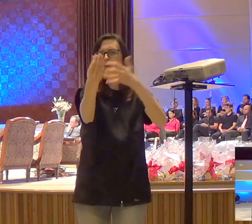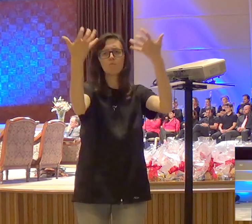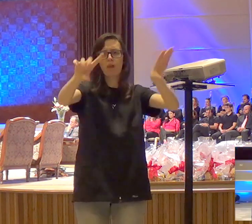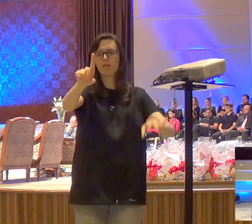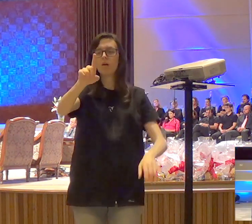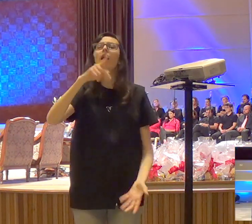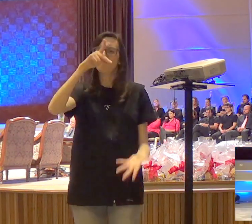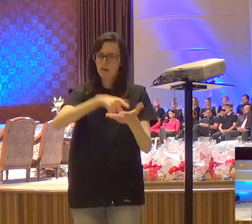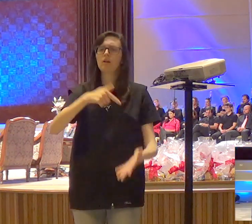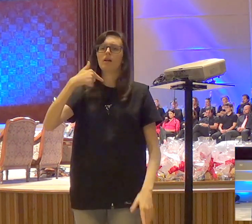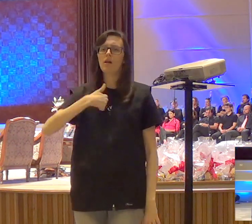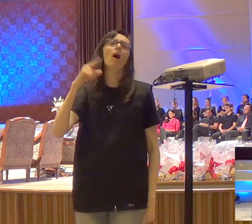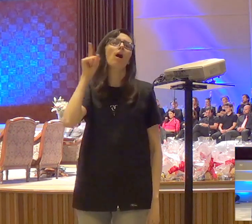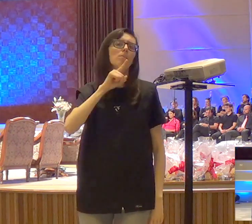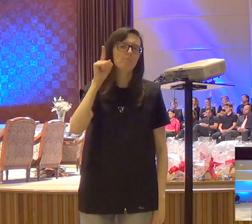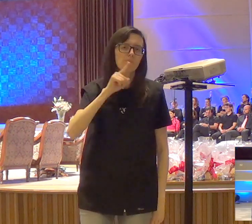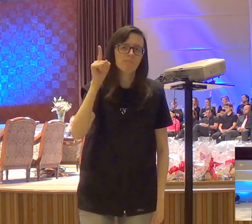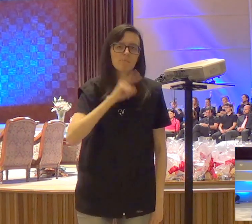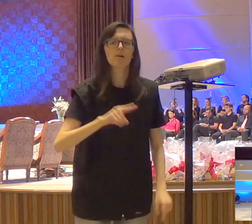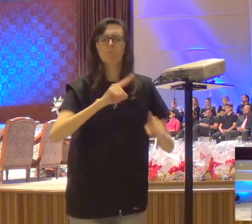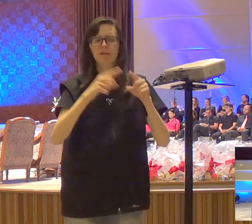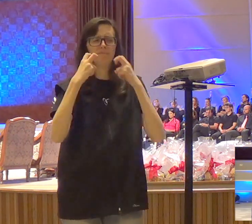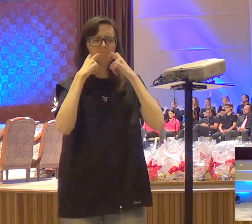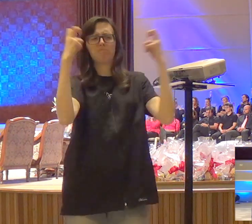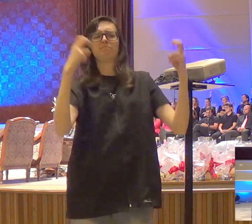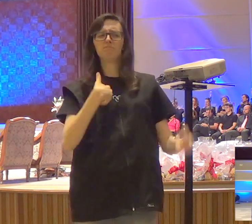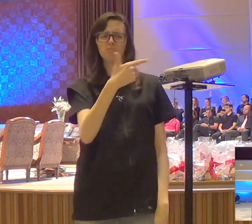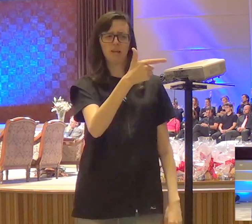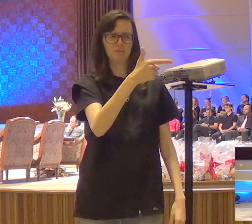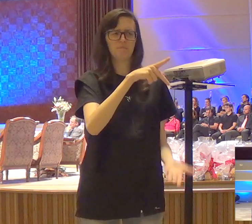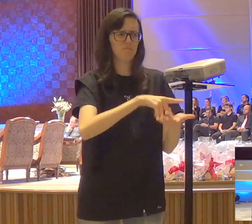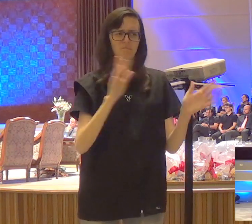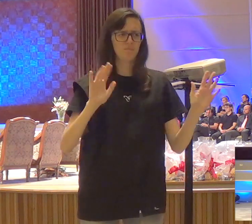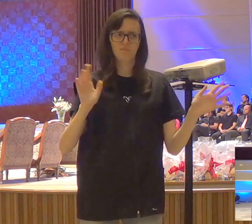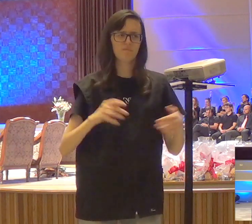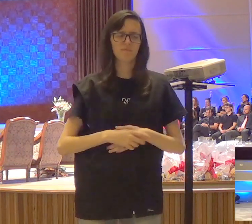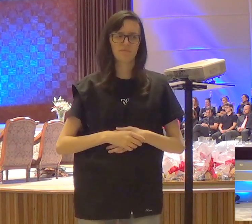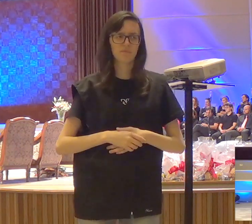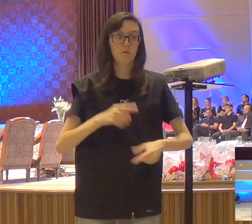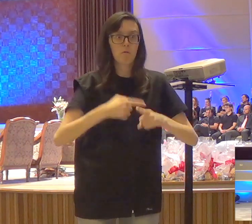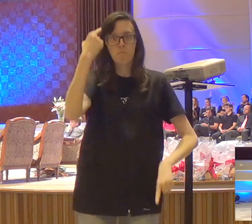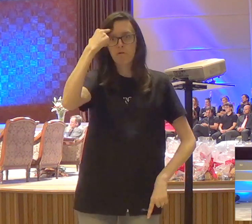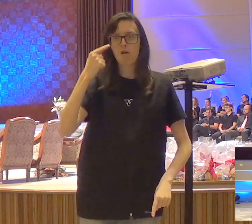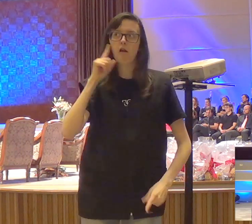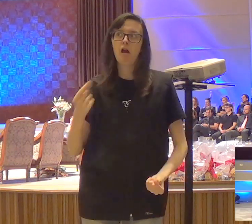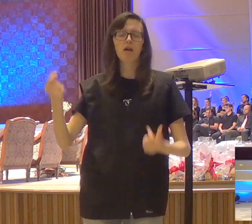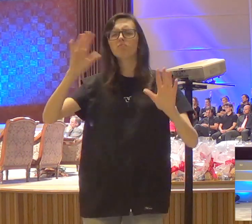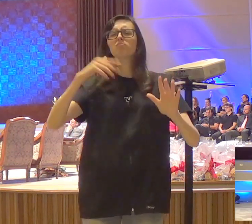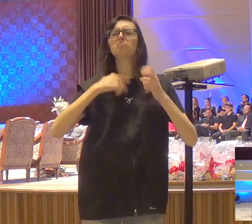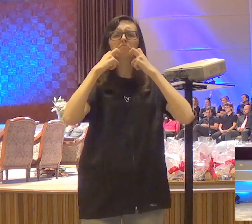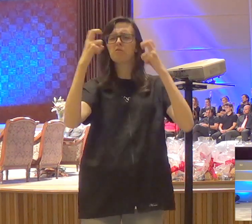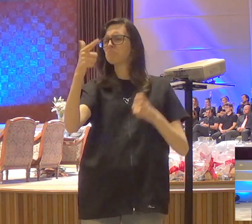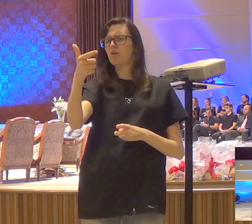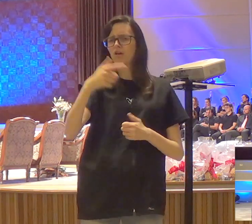sou uma americana. And I'm not shy. E eu não sou envergonhada. To ask you Brazilians for money for your